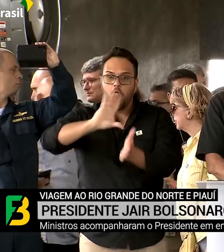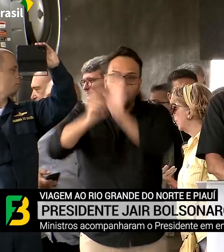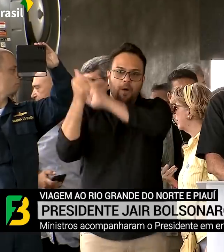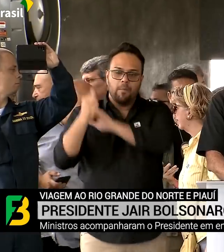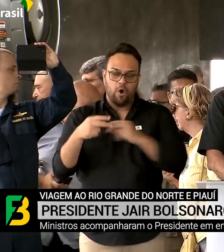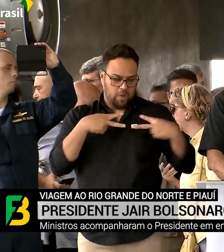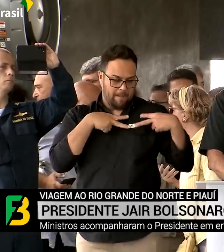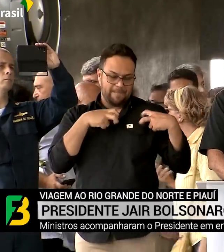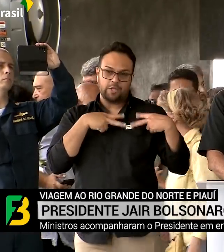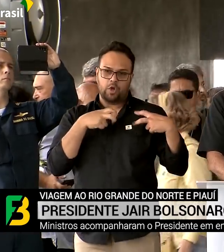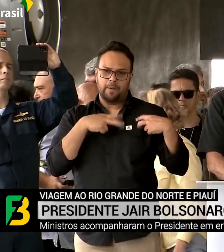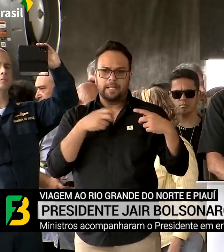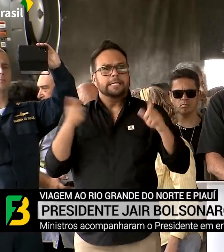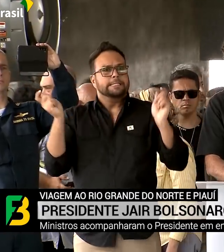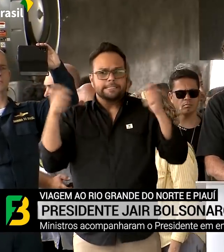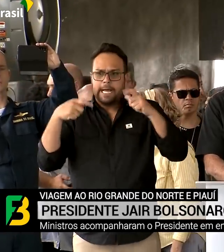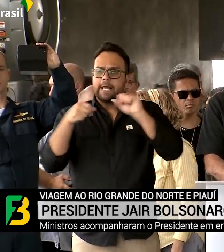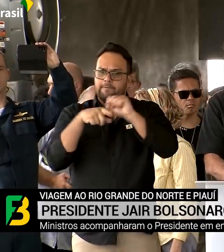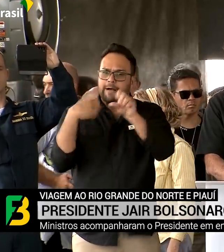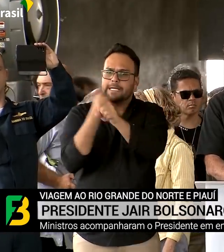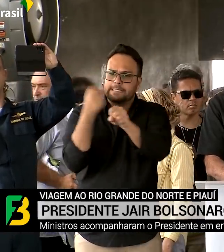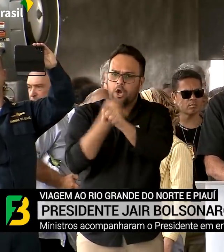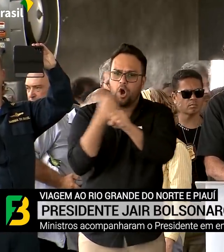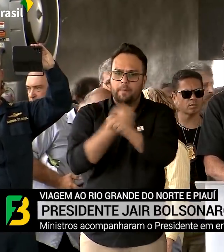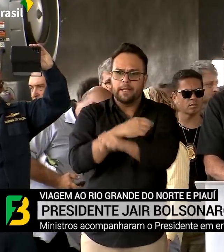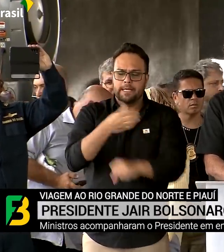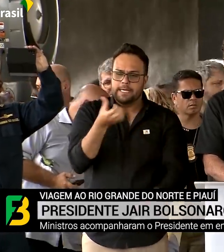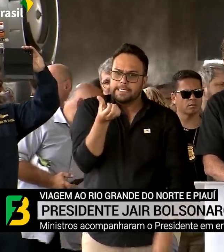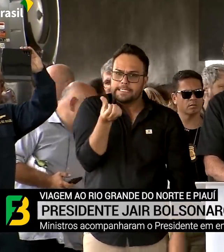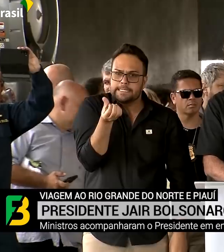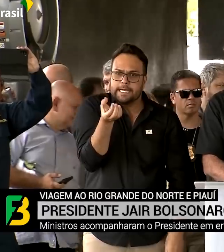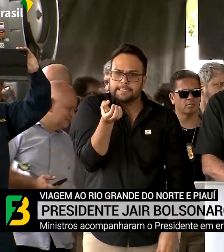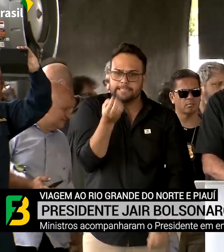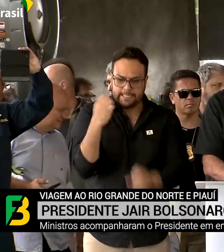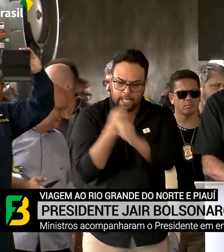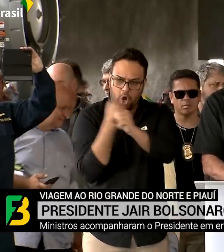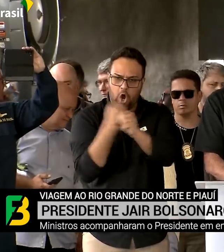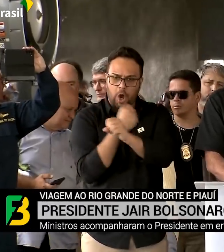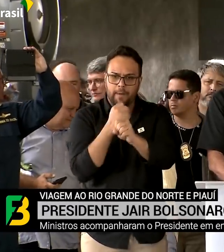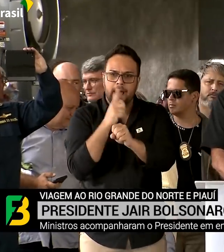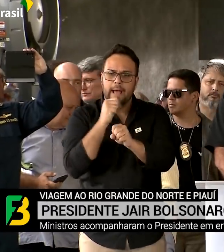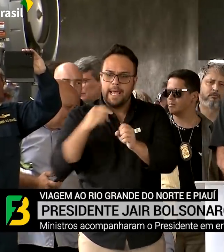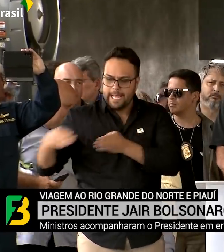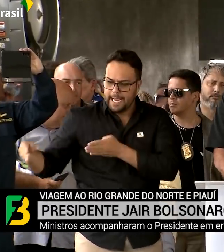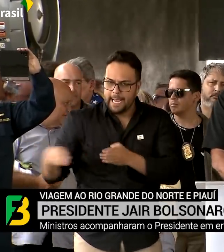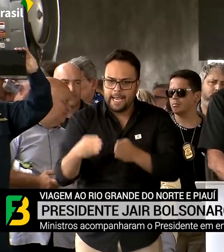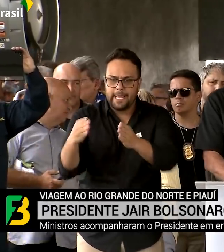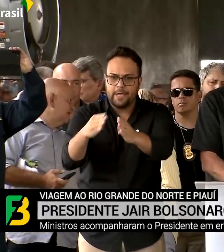daria para fazer no mínimo 60 transposições do Rio São Francisco.